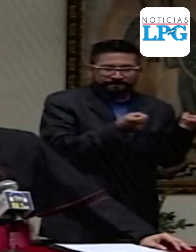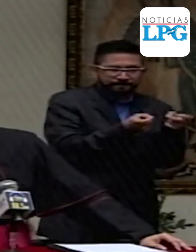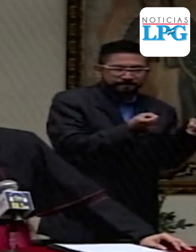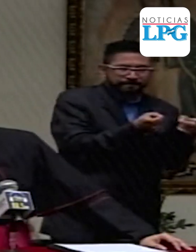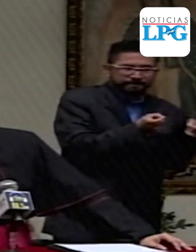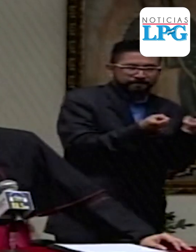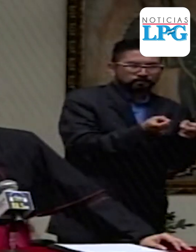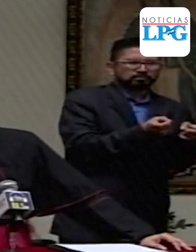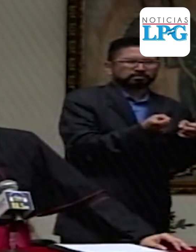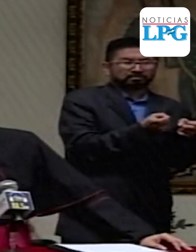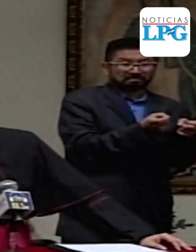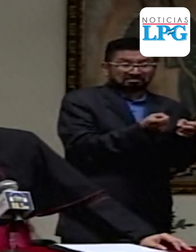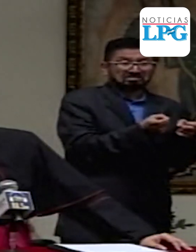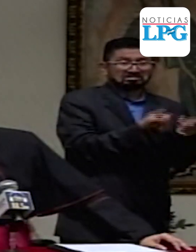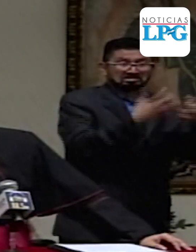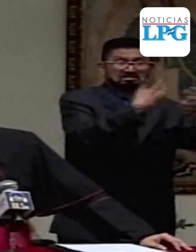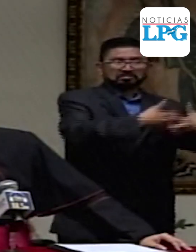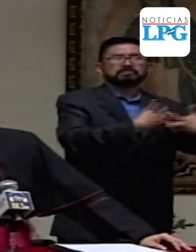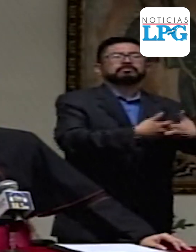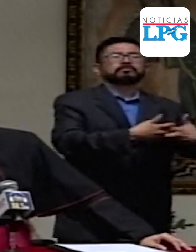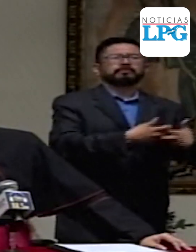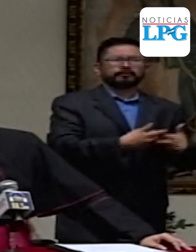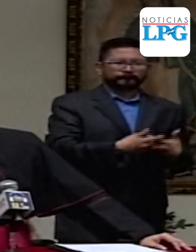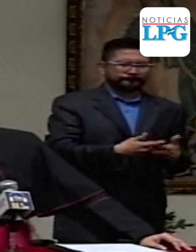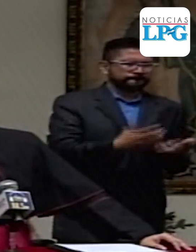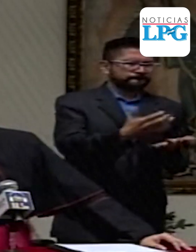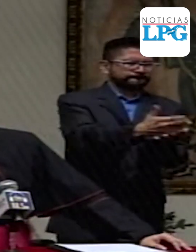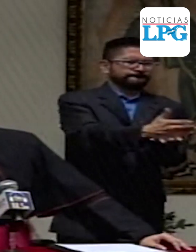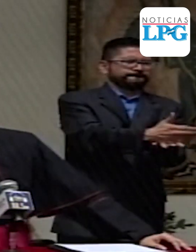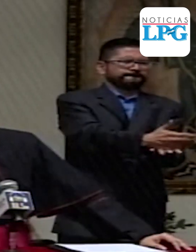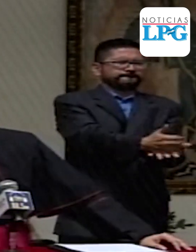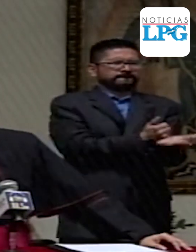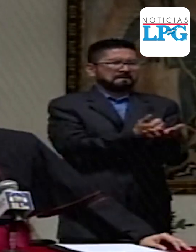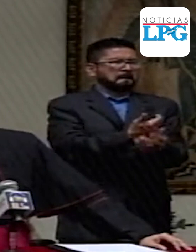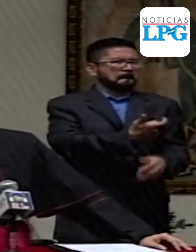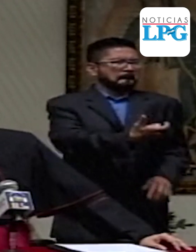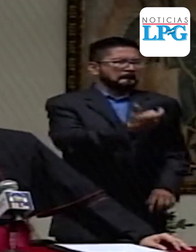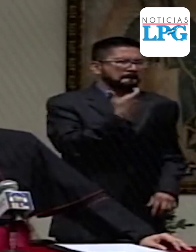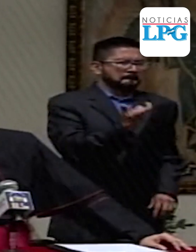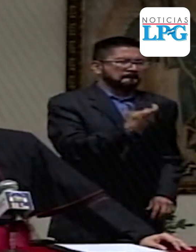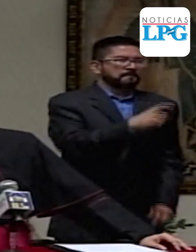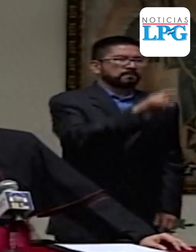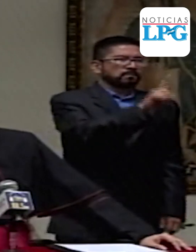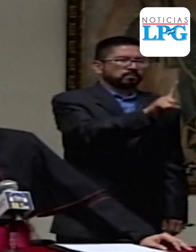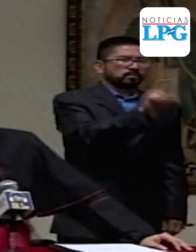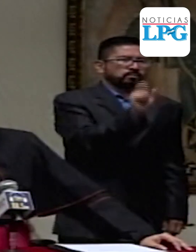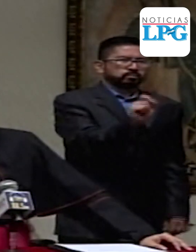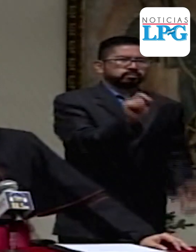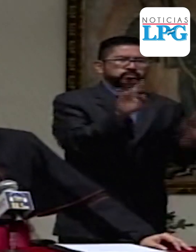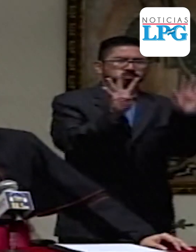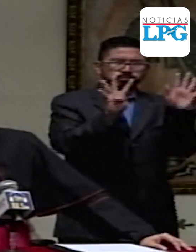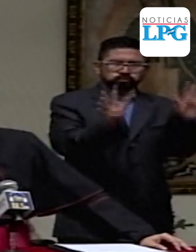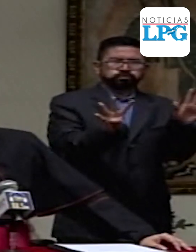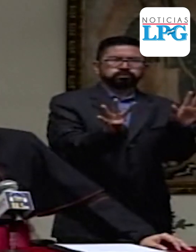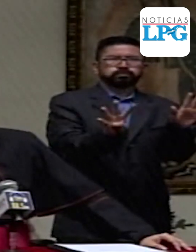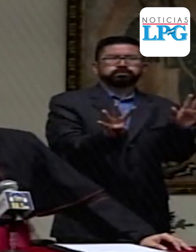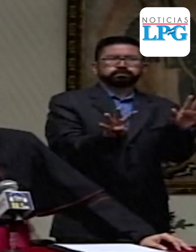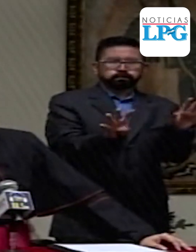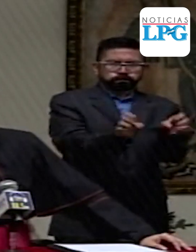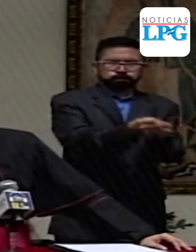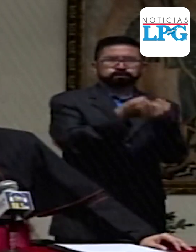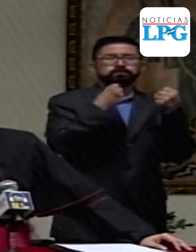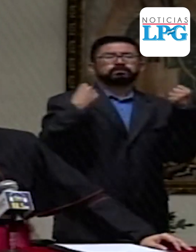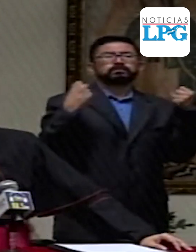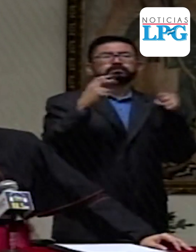tienen el 1.2, el 1.9, me parece el 1.9 de ganancia,